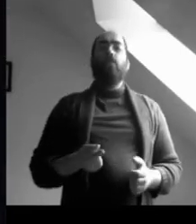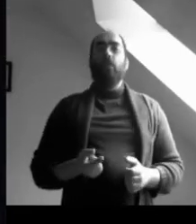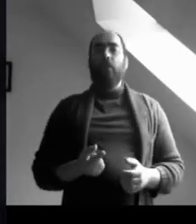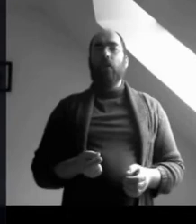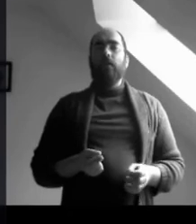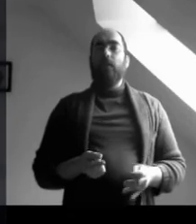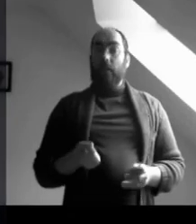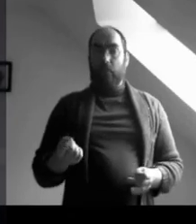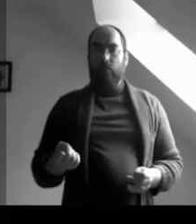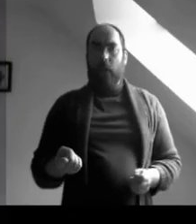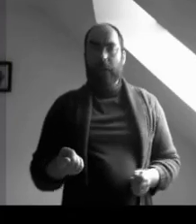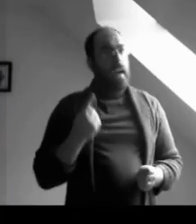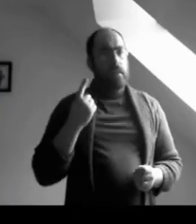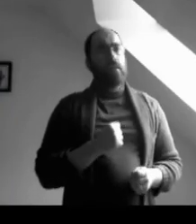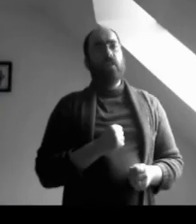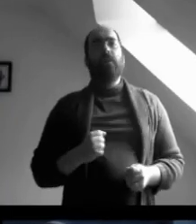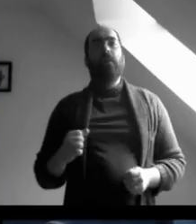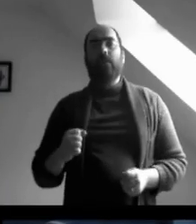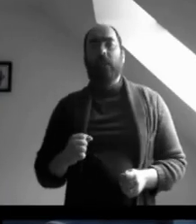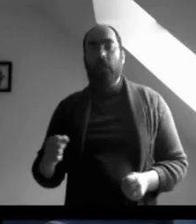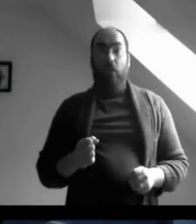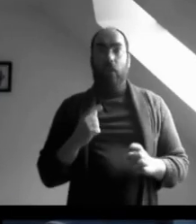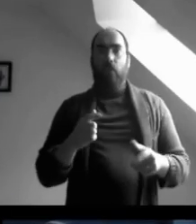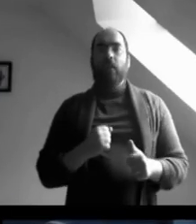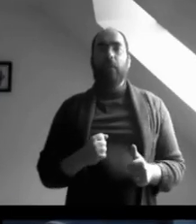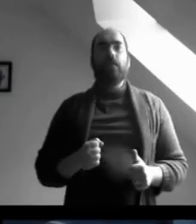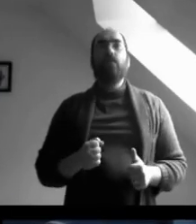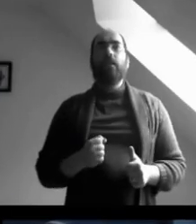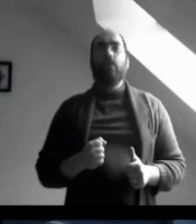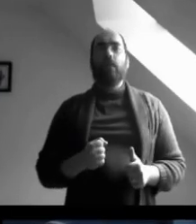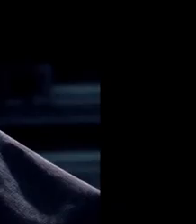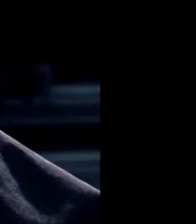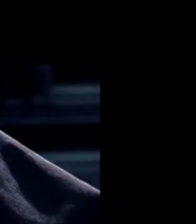son couple de protagonistes, les époux Warren, un seul et unique personnage. On leur demanderait presque une dernière fois.